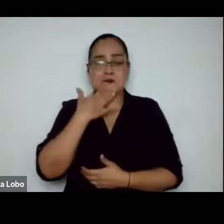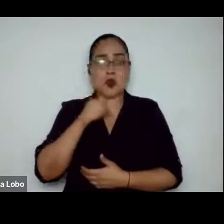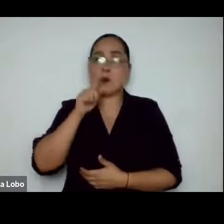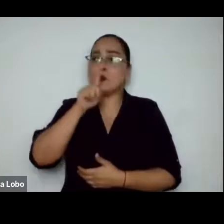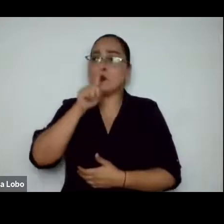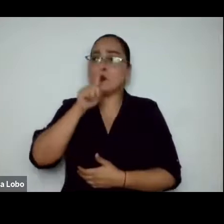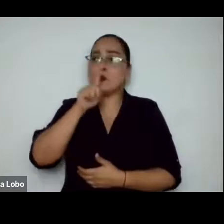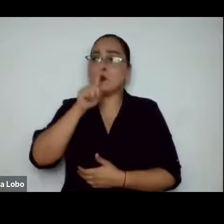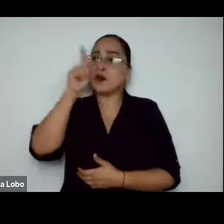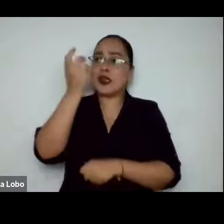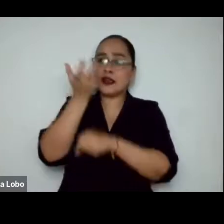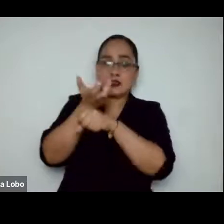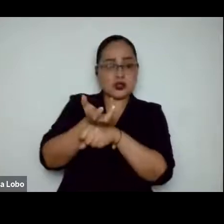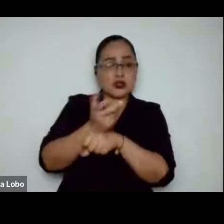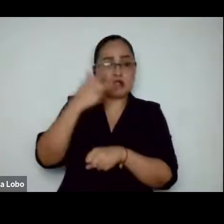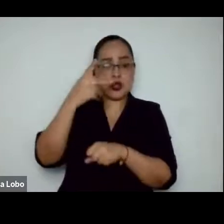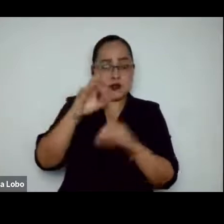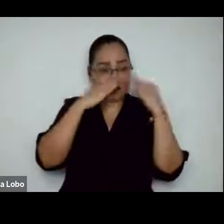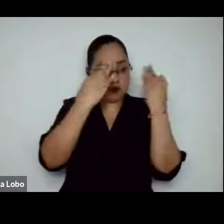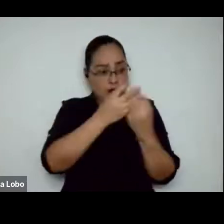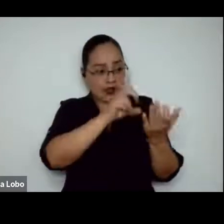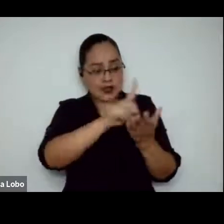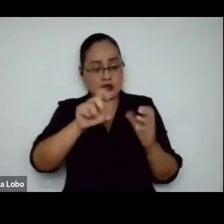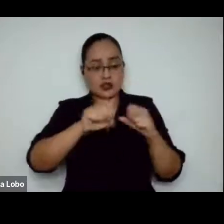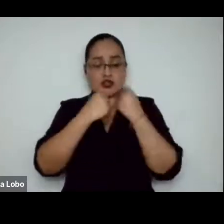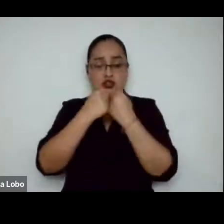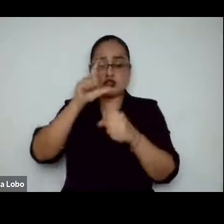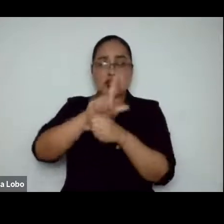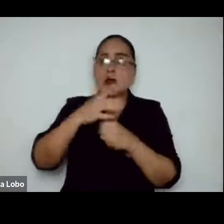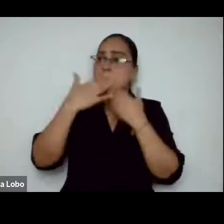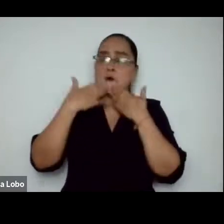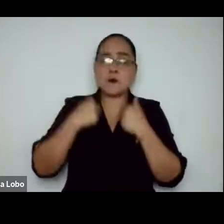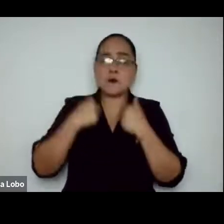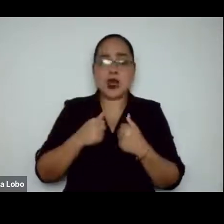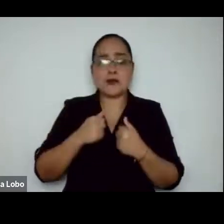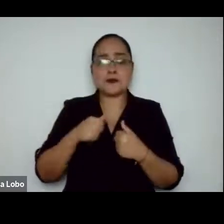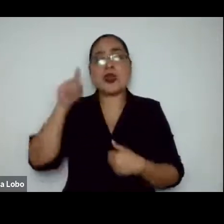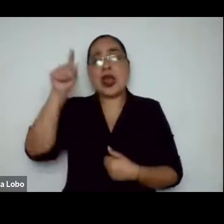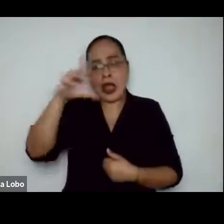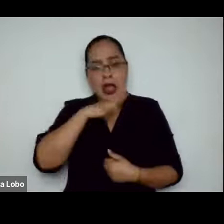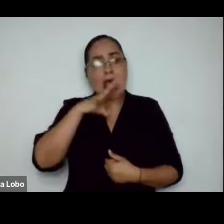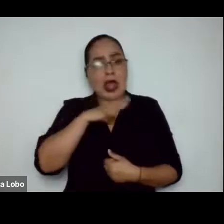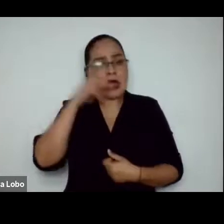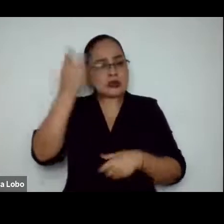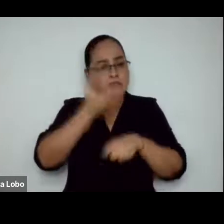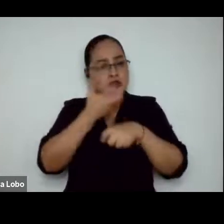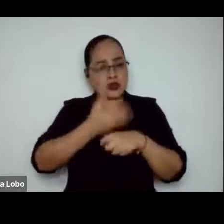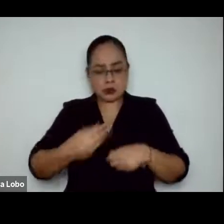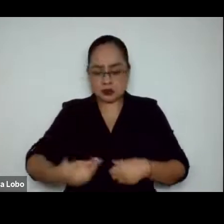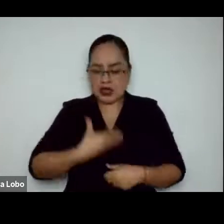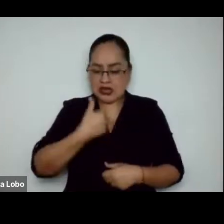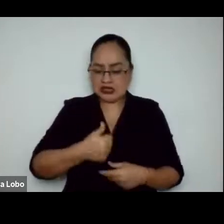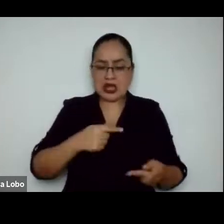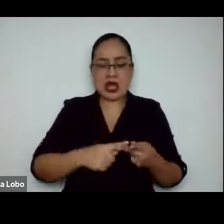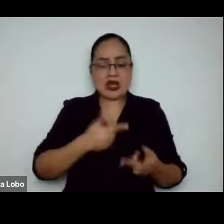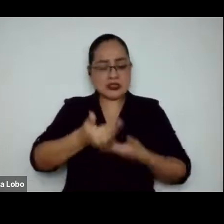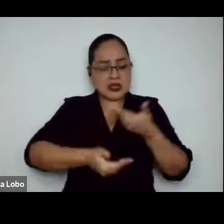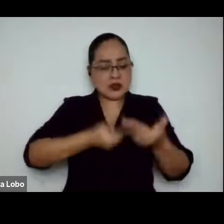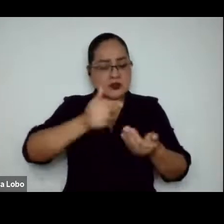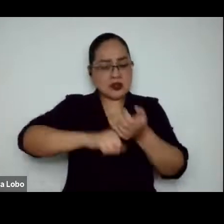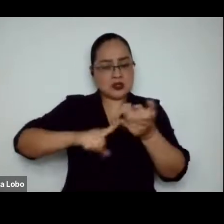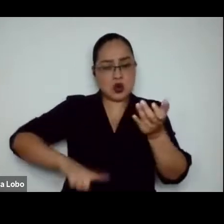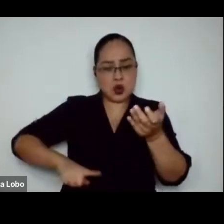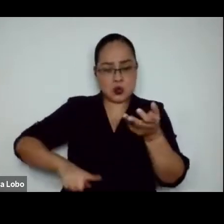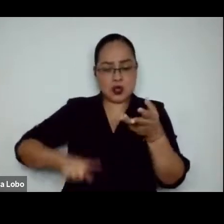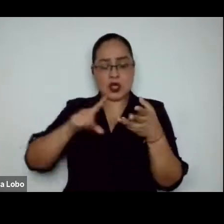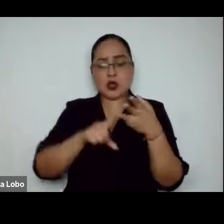no tiene este tipo de derechos sociales. Es decir, puede haber estado de bienestar, puede haber servicios públicos en Estados Unidos, pero